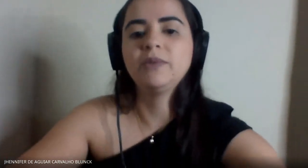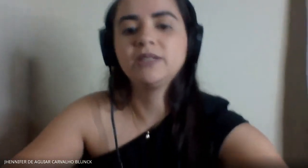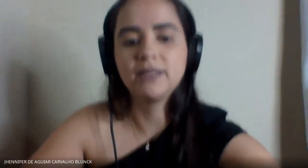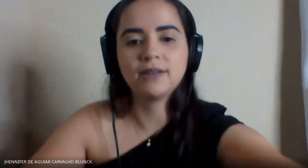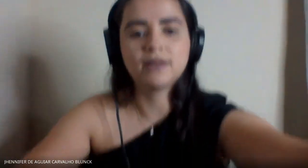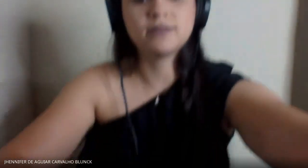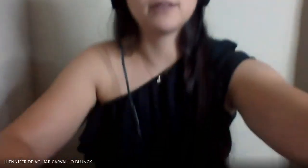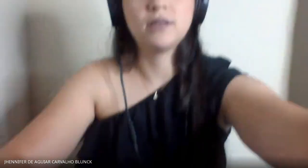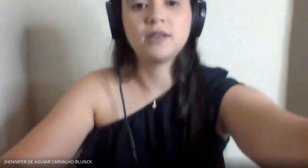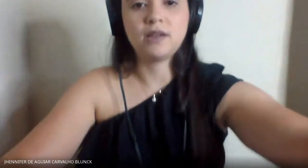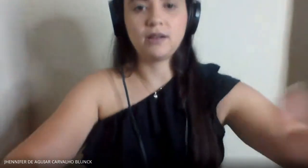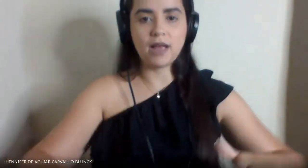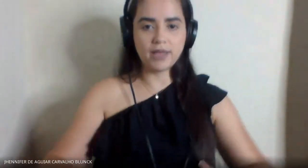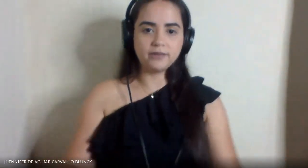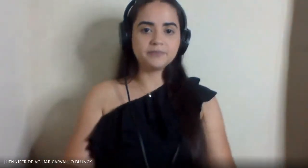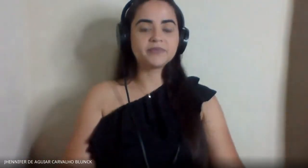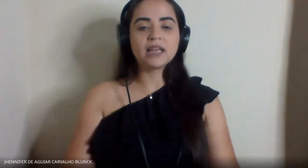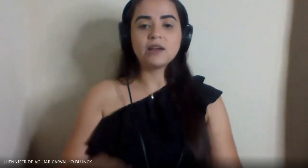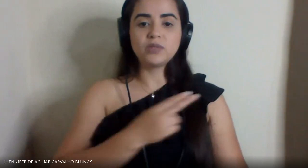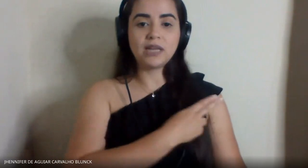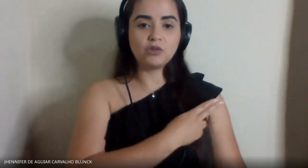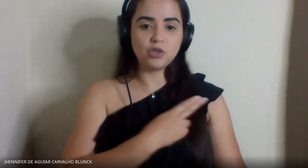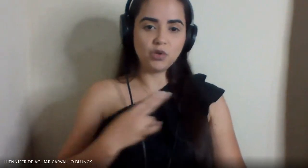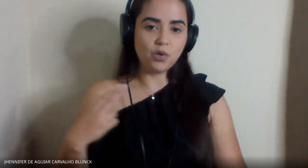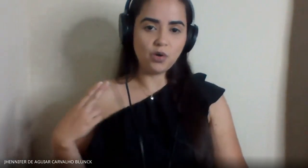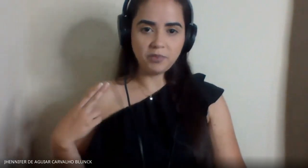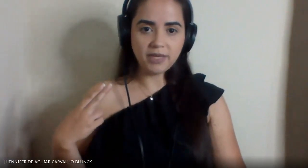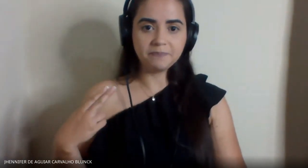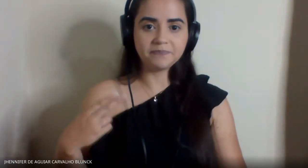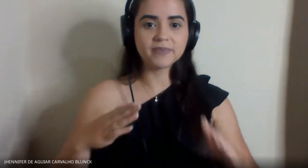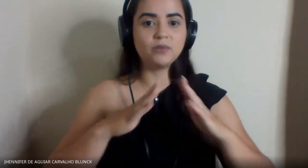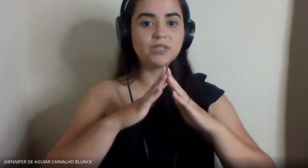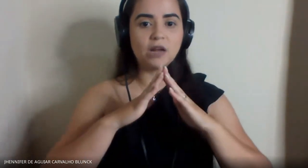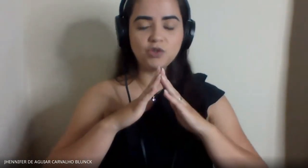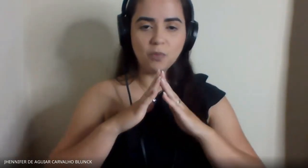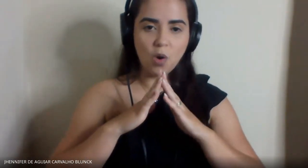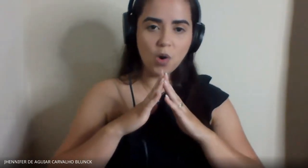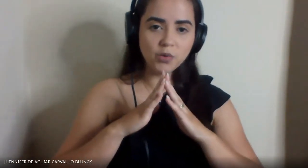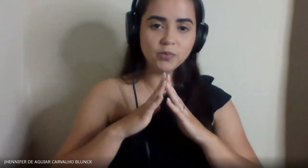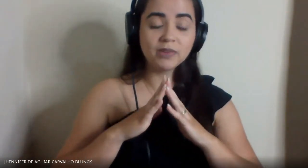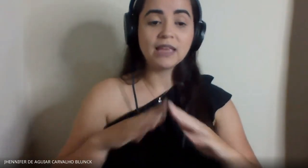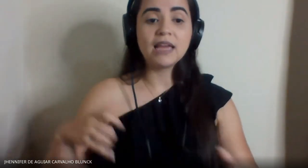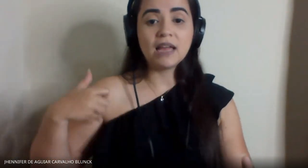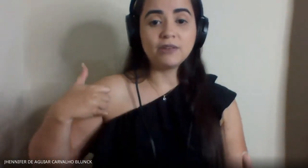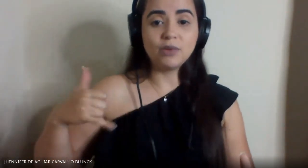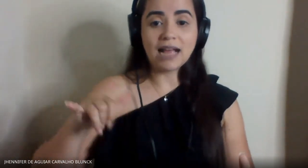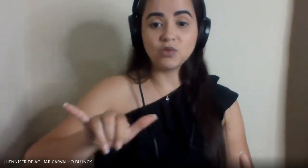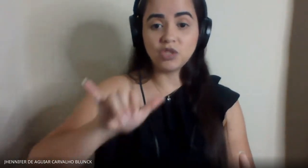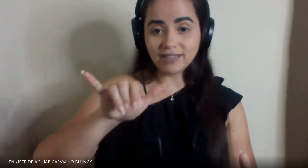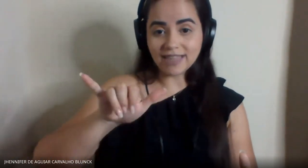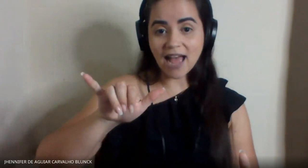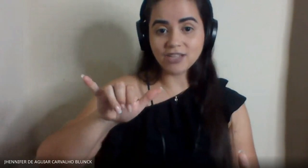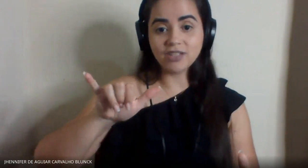um pouco mais para trás. Aí. O sinal de nome, o sinal de moro. No